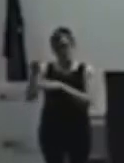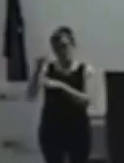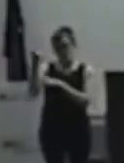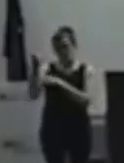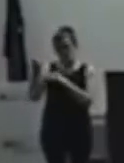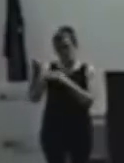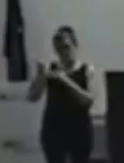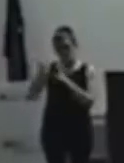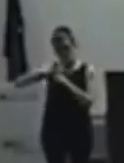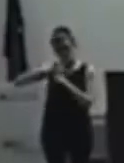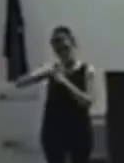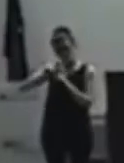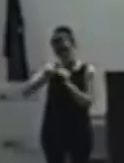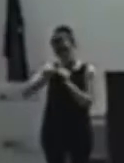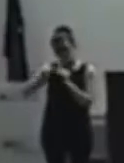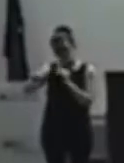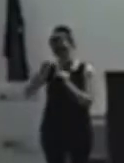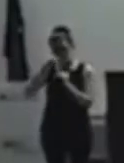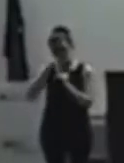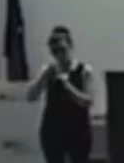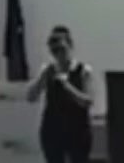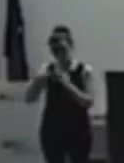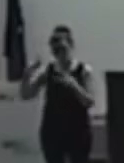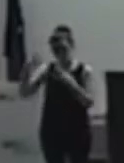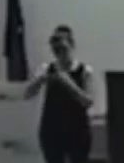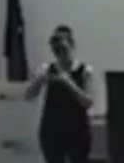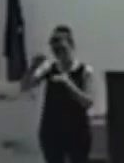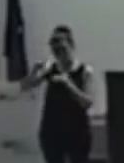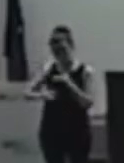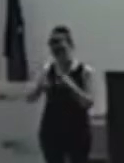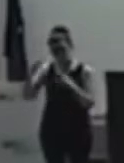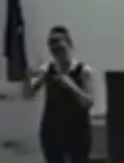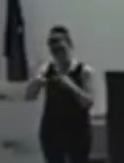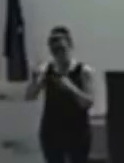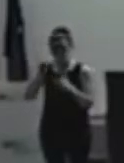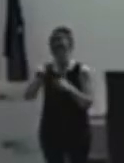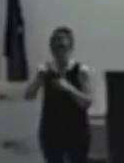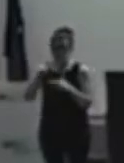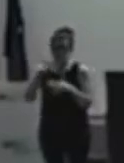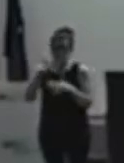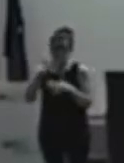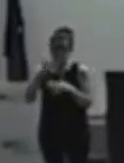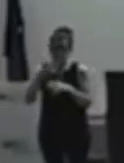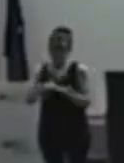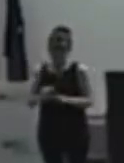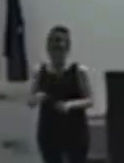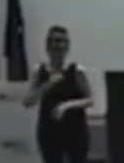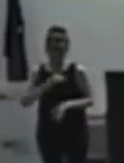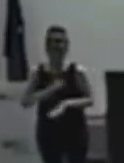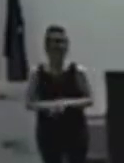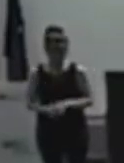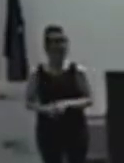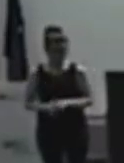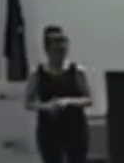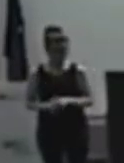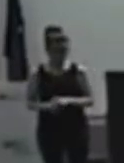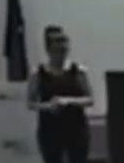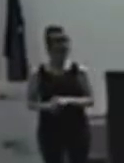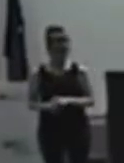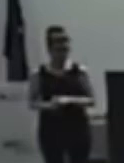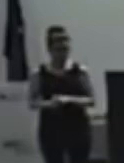bien de manera que evitamos hiper y hiperglucemias, yo creo que ahí sí que compensa la cosa. Sí, Entonces, sí, por supuesto, sí.